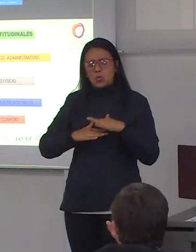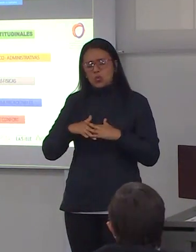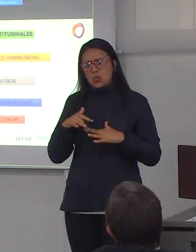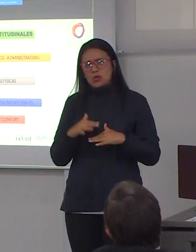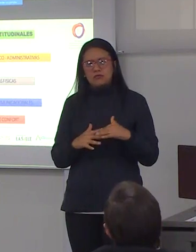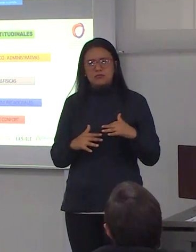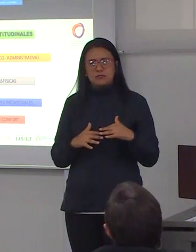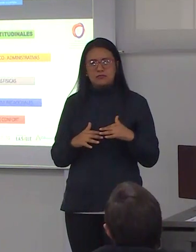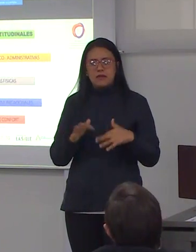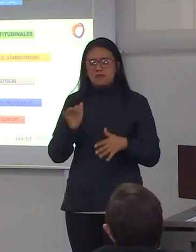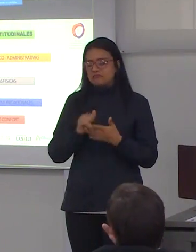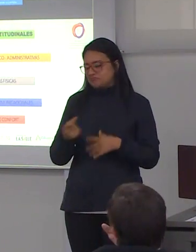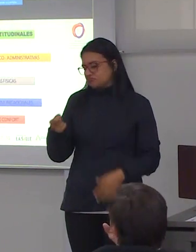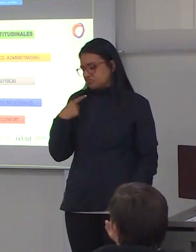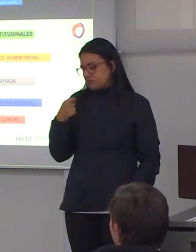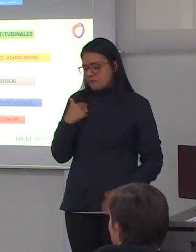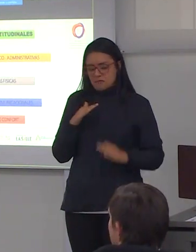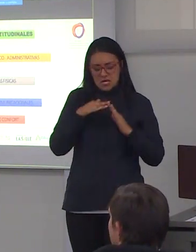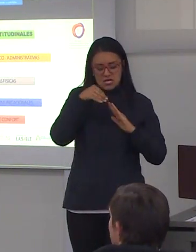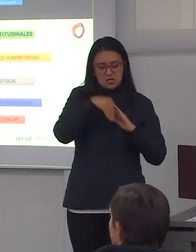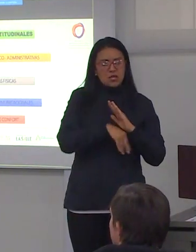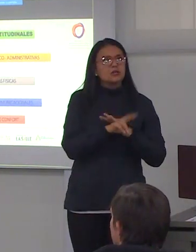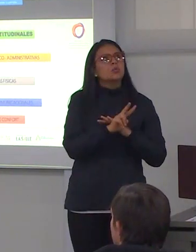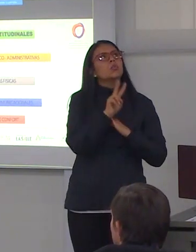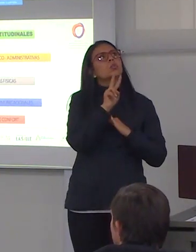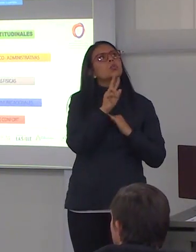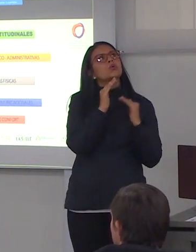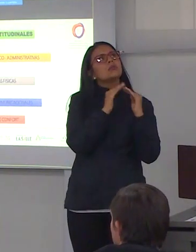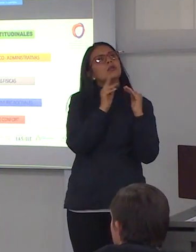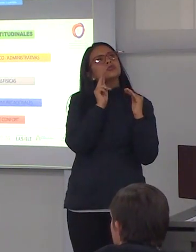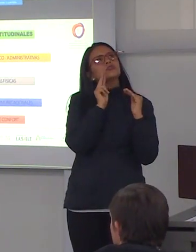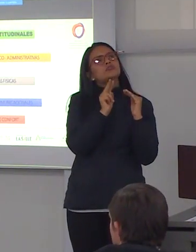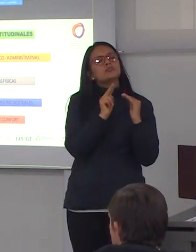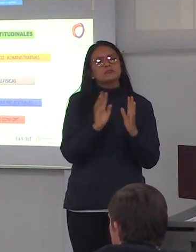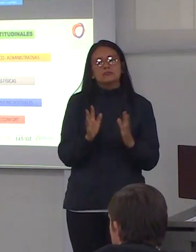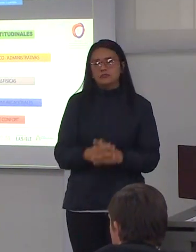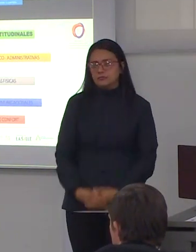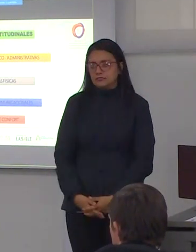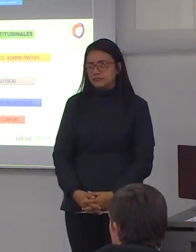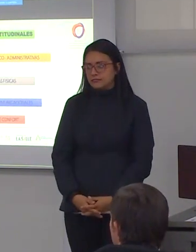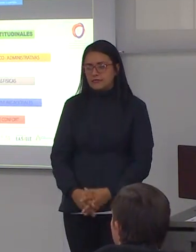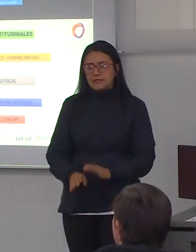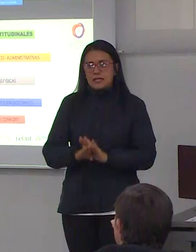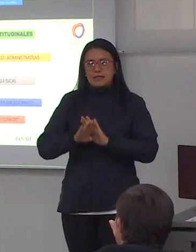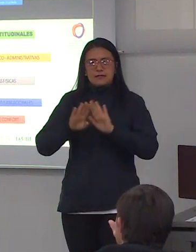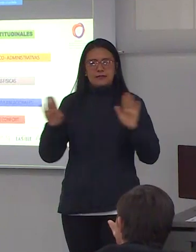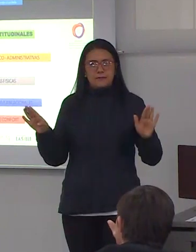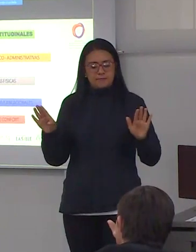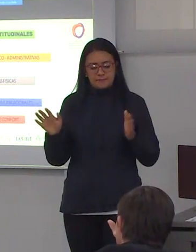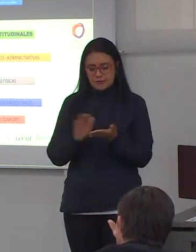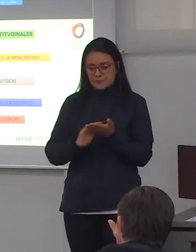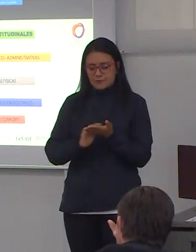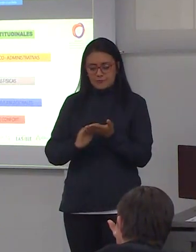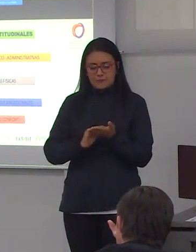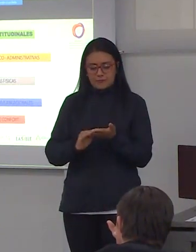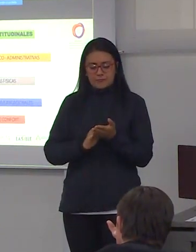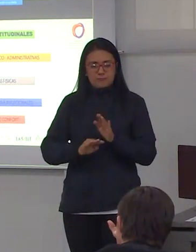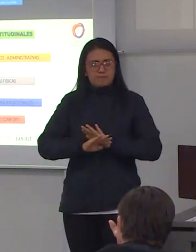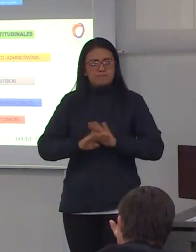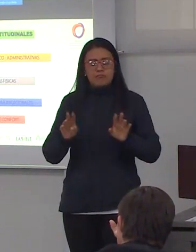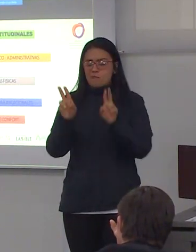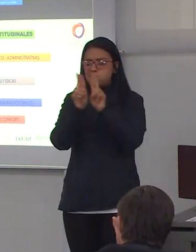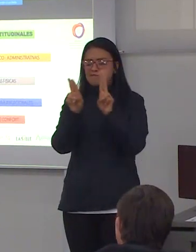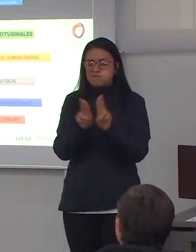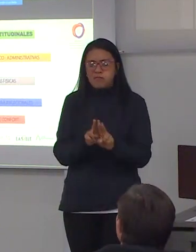me tomo el medicamento me quedo en mi casa mirando para el techo y ya solucioné porque tengo